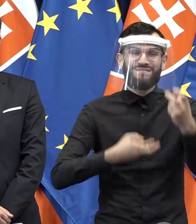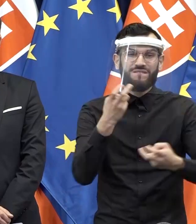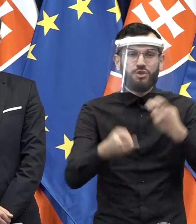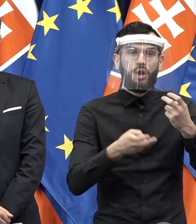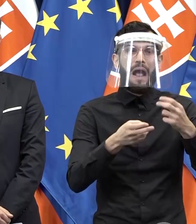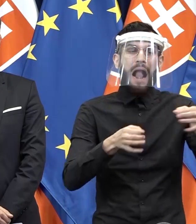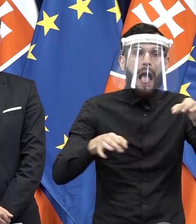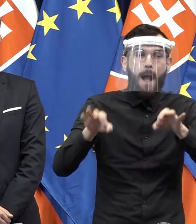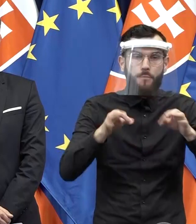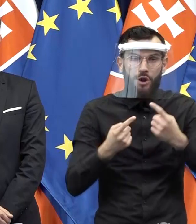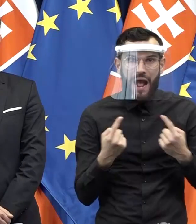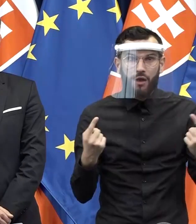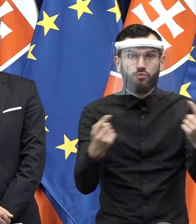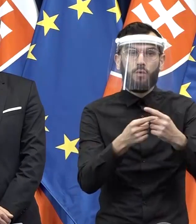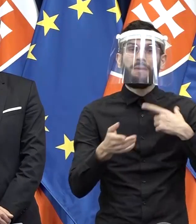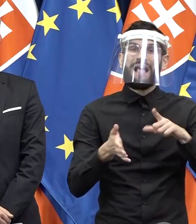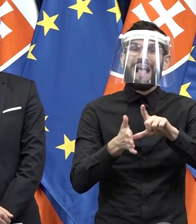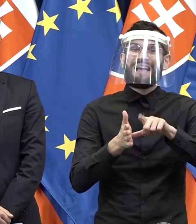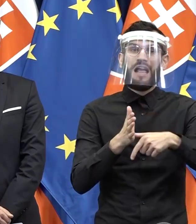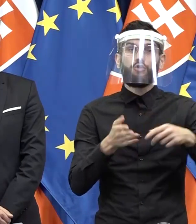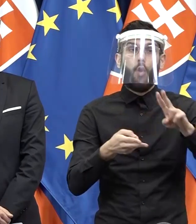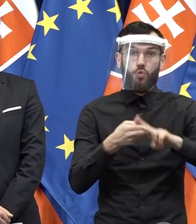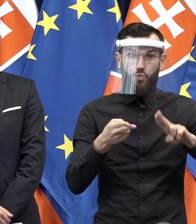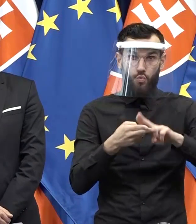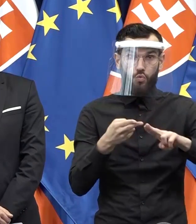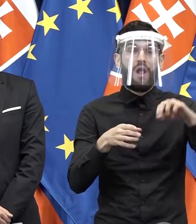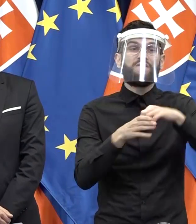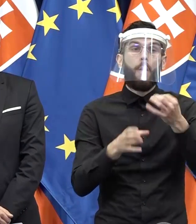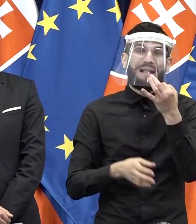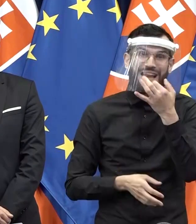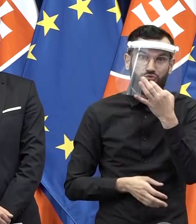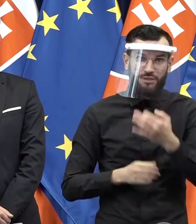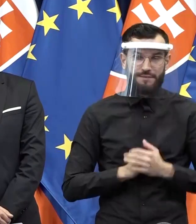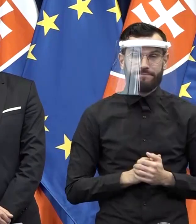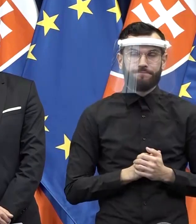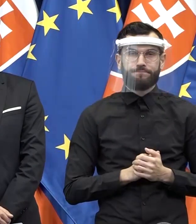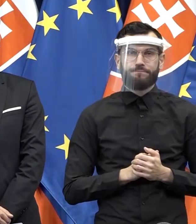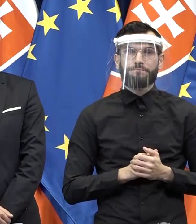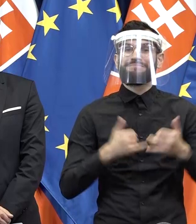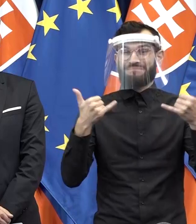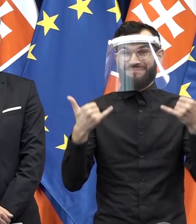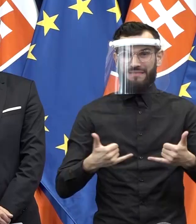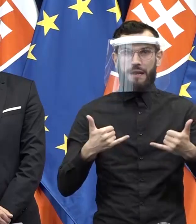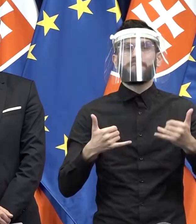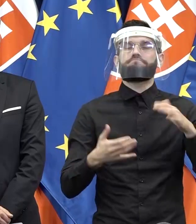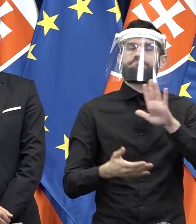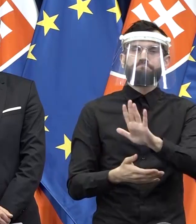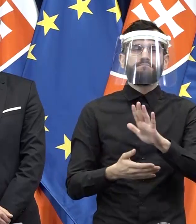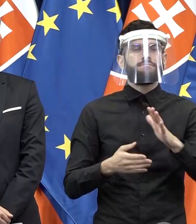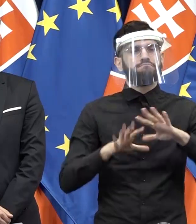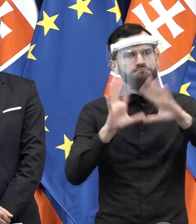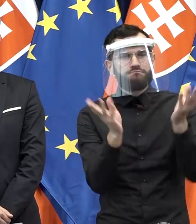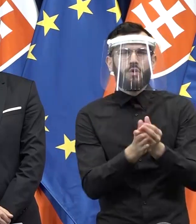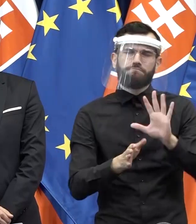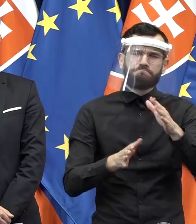laboratórium na regionálnom úrade verejného zdravotníctva v Trenčine. Takže máme v súčasnosti kapacitu celkové